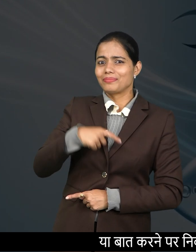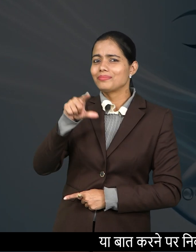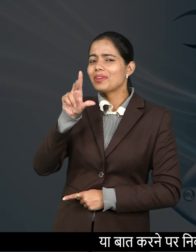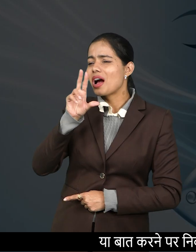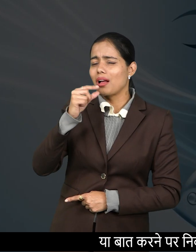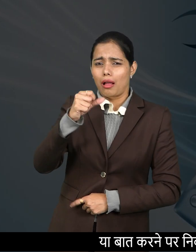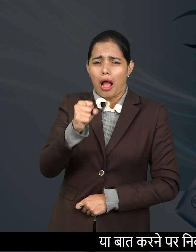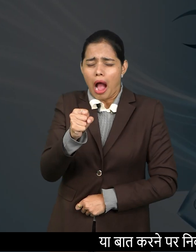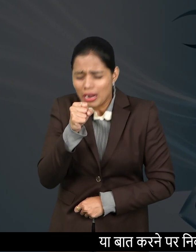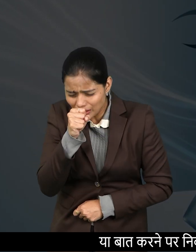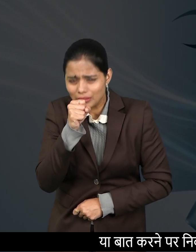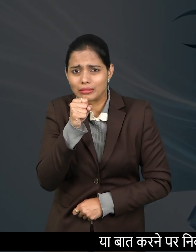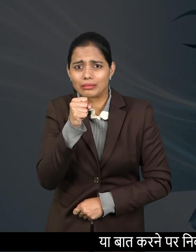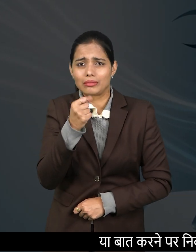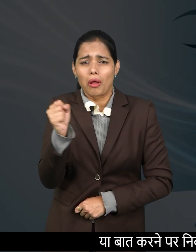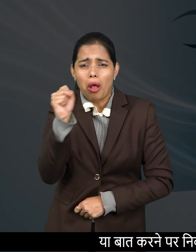हैं।